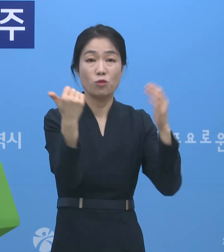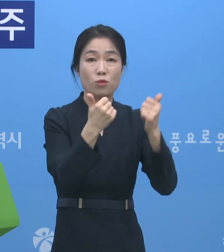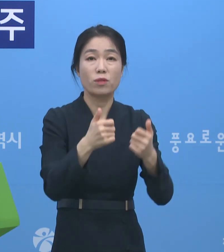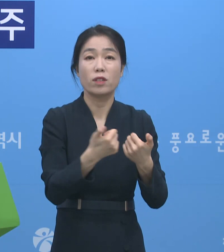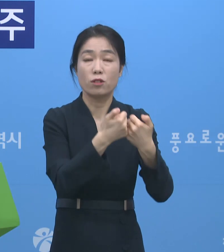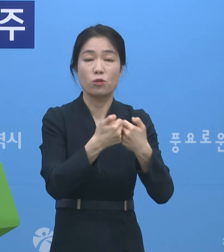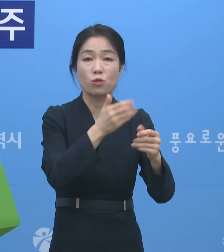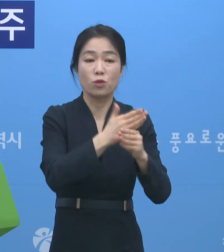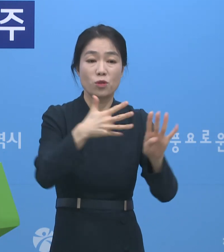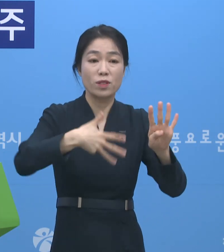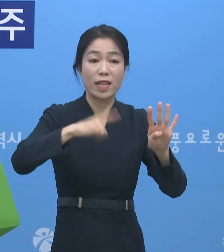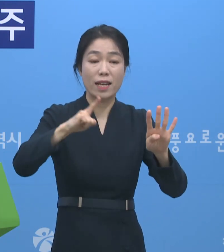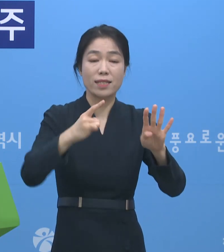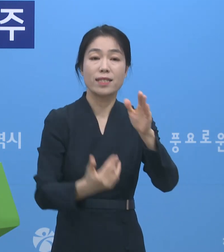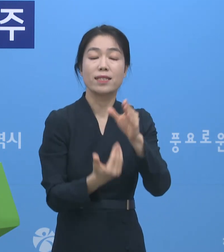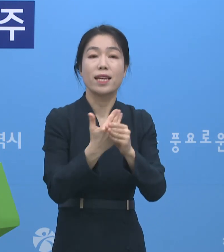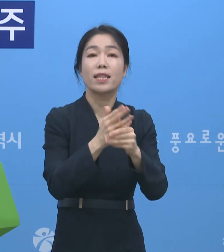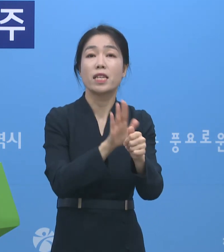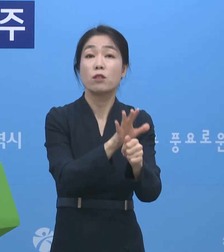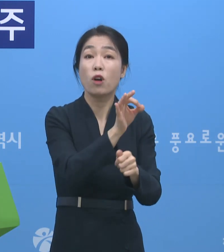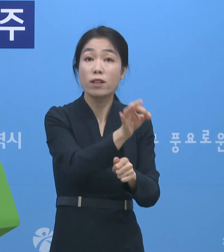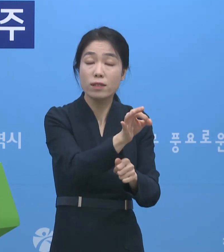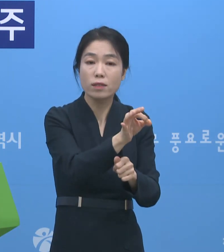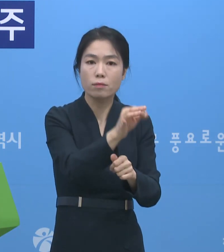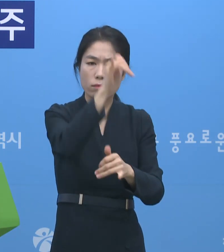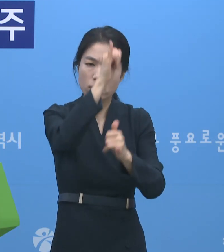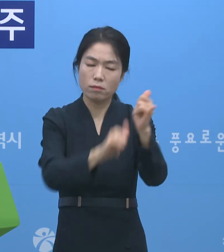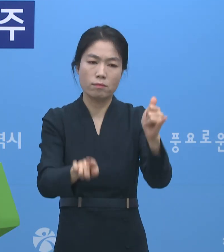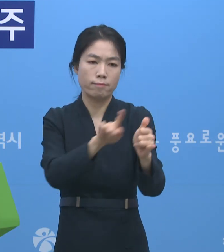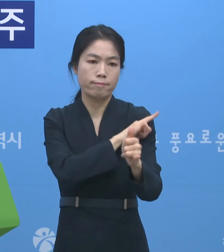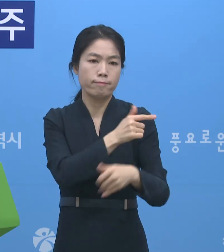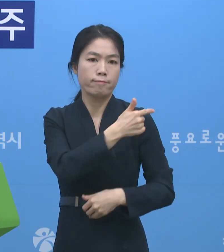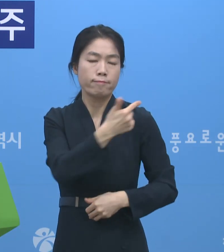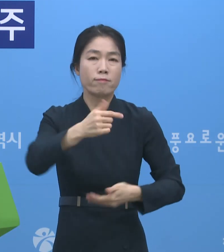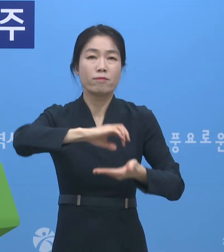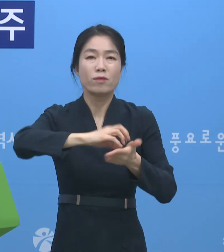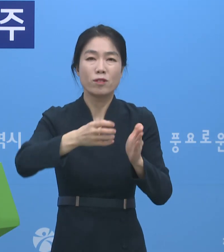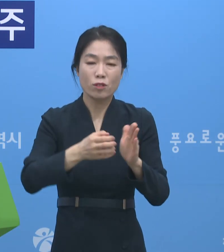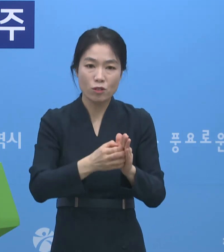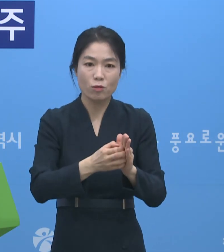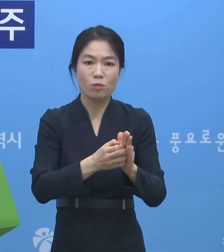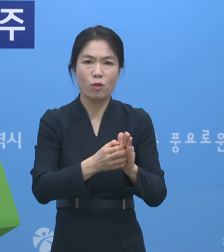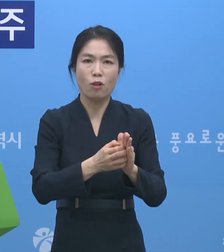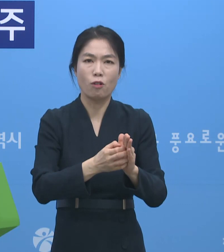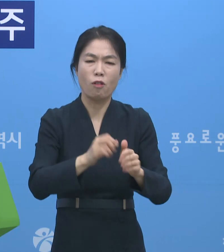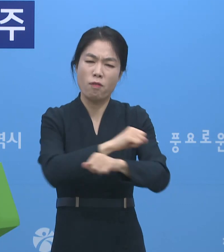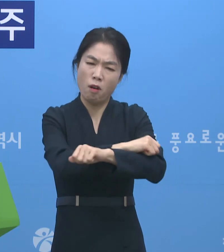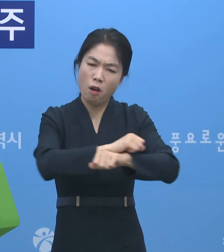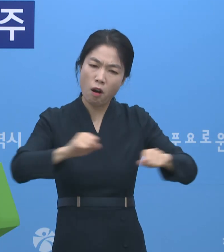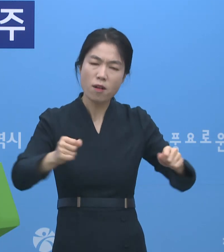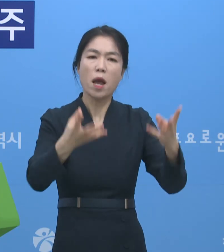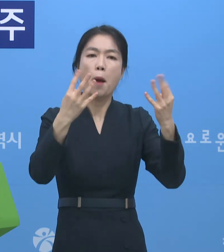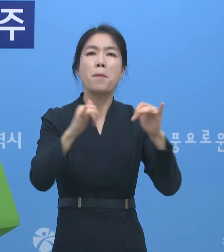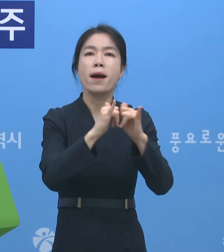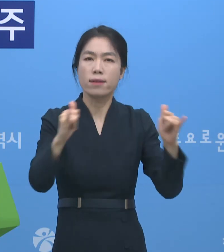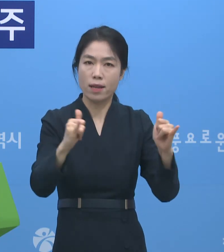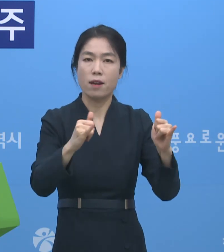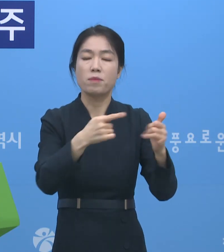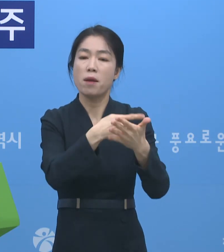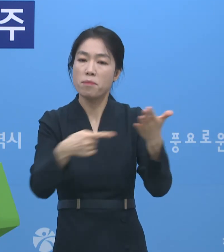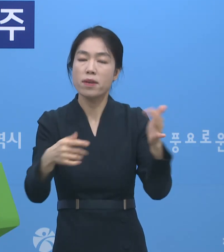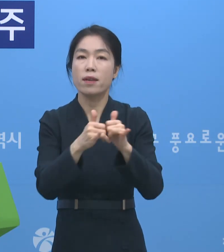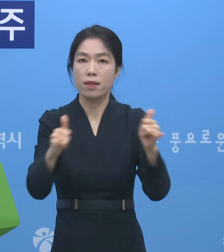논의 중인 제4차 재난지원금은 역대 가장 큰 규모로 두텁고 폭넓게